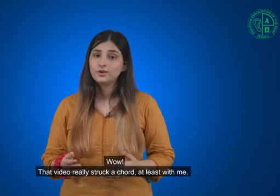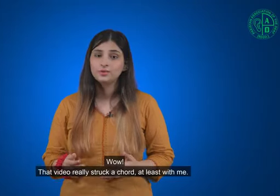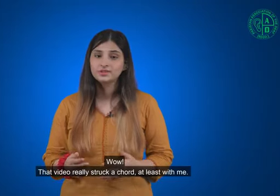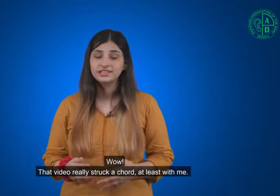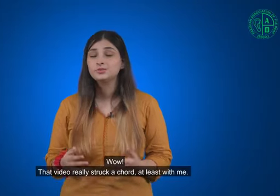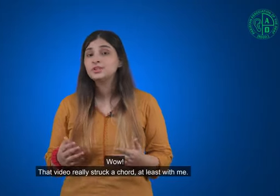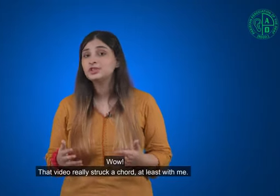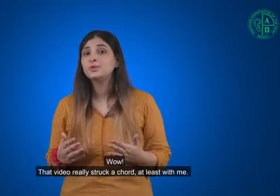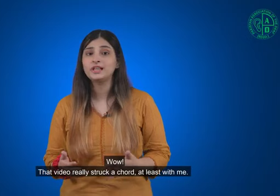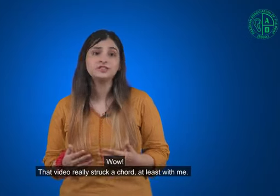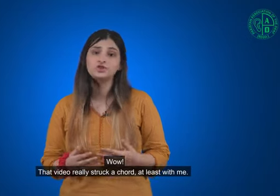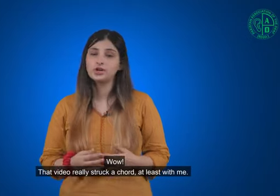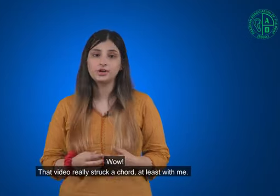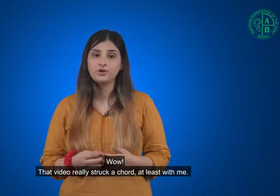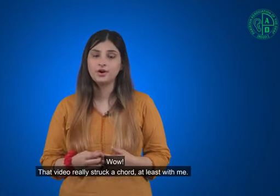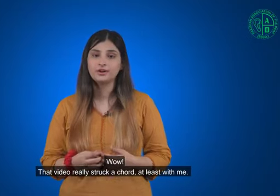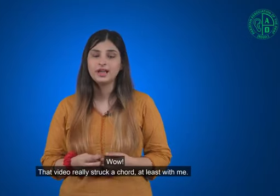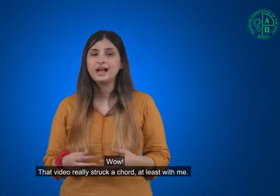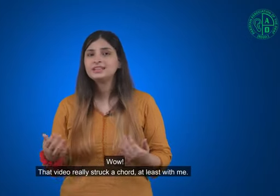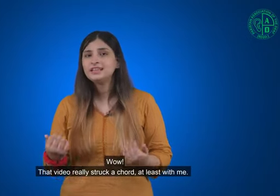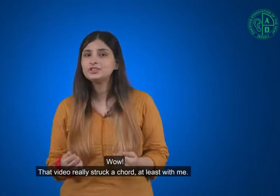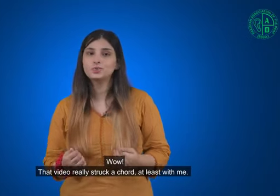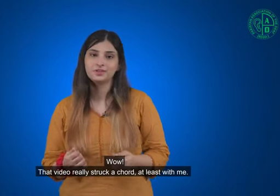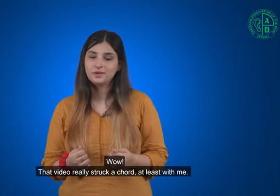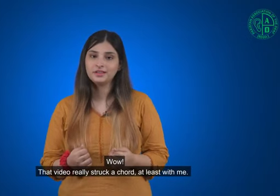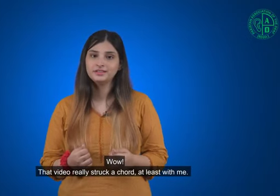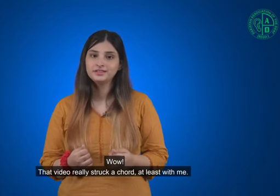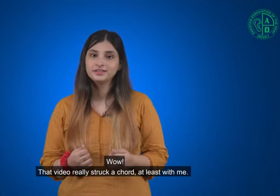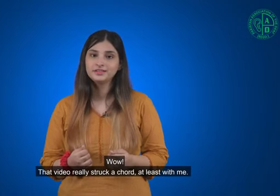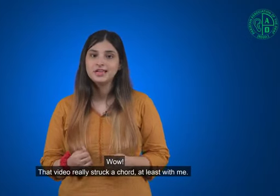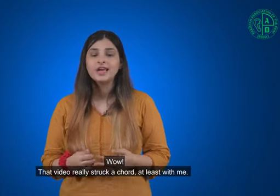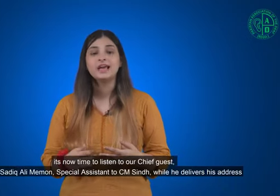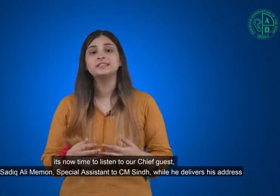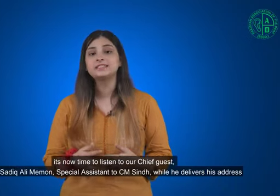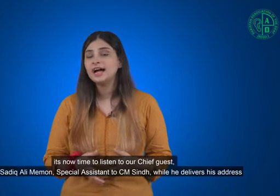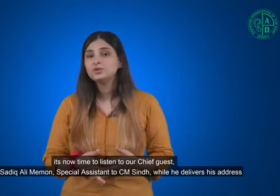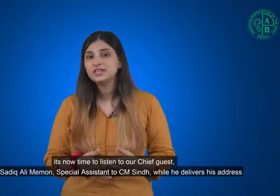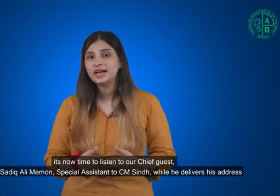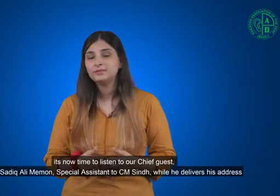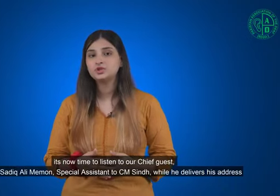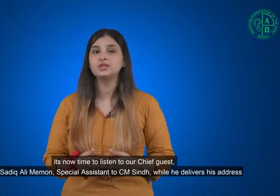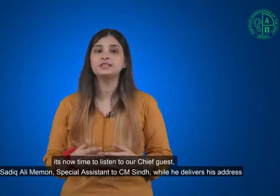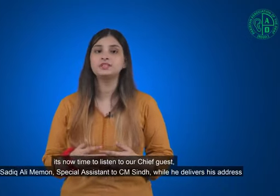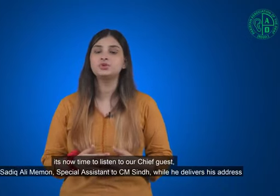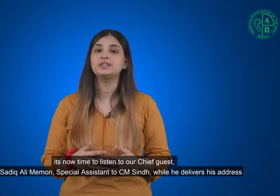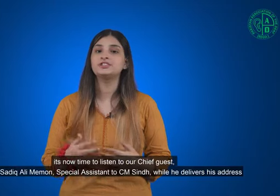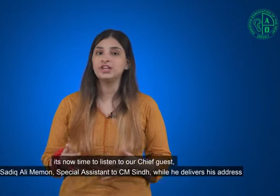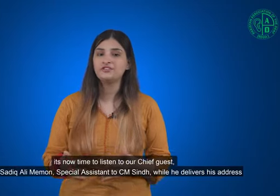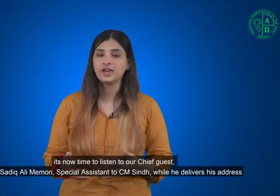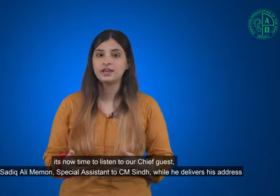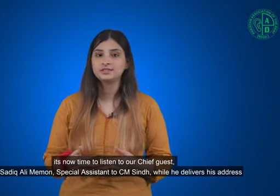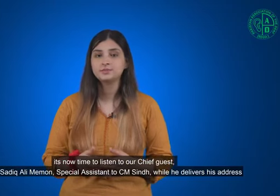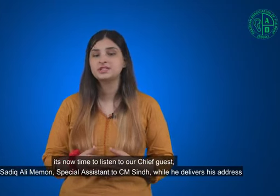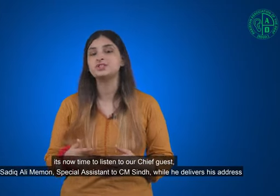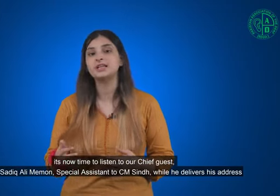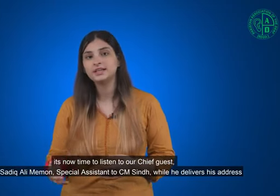Wow, that video really struck a chord, at least with me. It's now time to listen to our chief guest, Mr. Sadiq